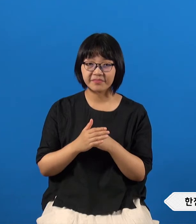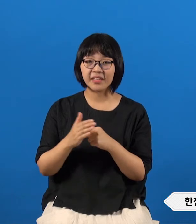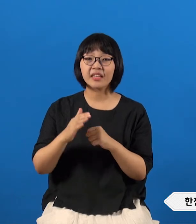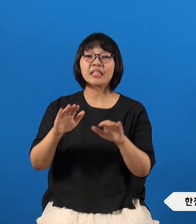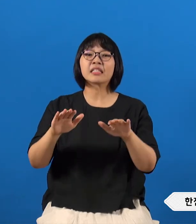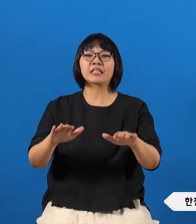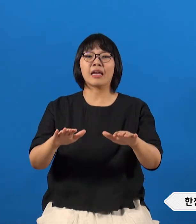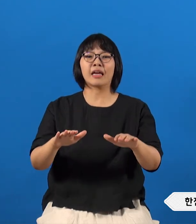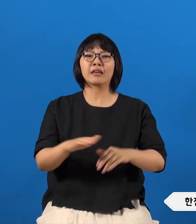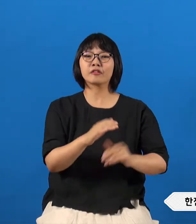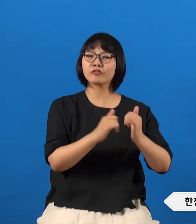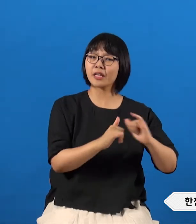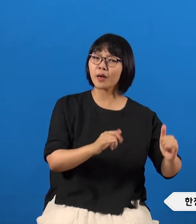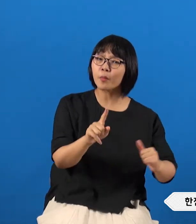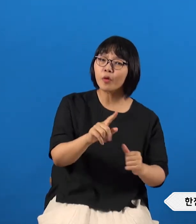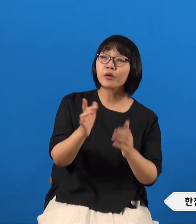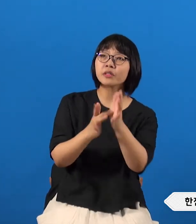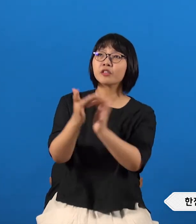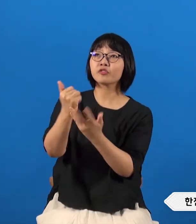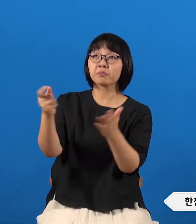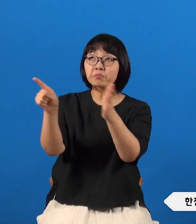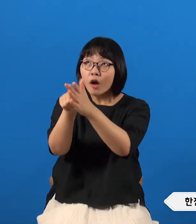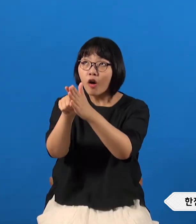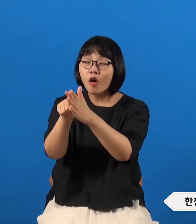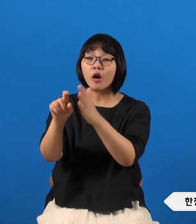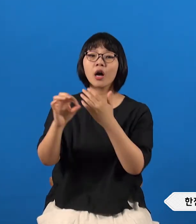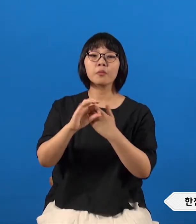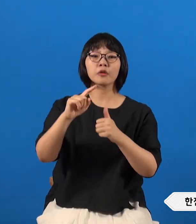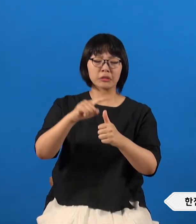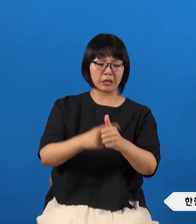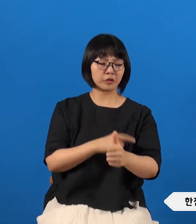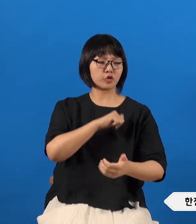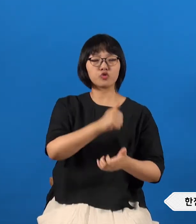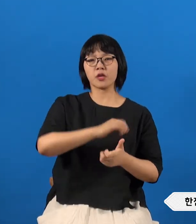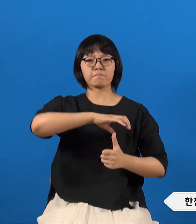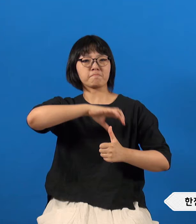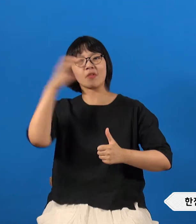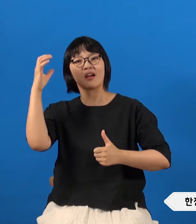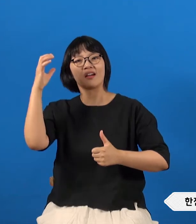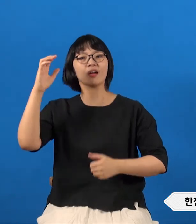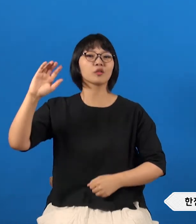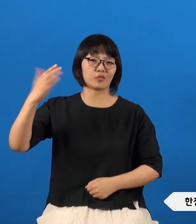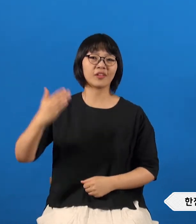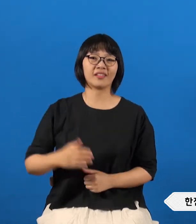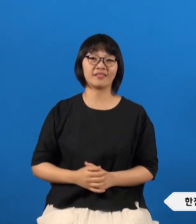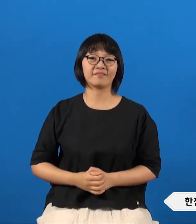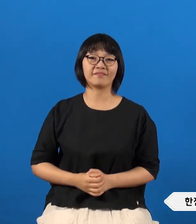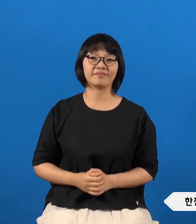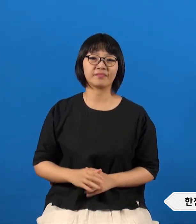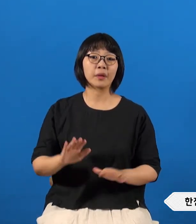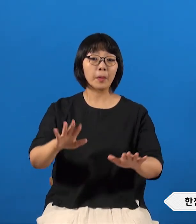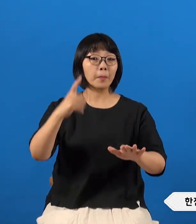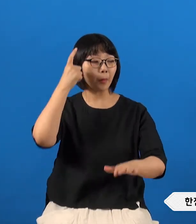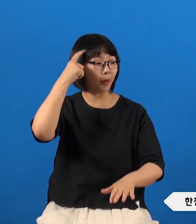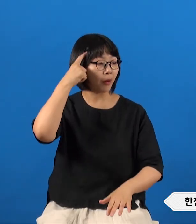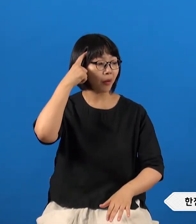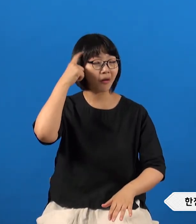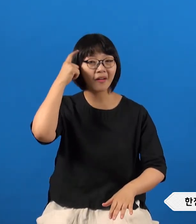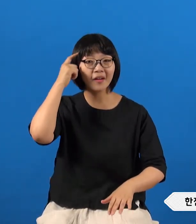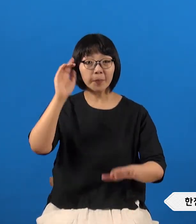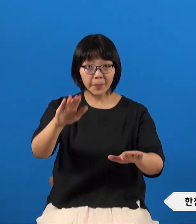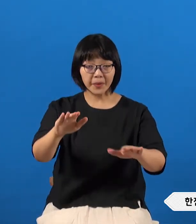이제 그 예수님을 믿으면 우리는 얼마든지 죄의 굴레에서 해방될 수 있게 되었습니다. 생각해